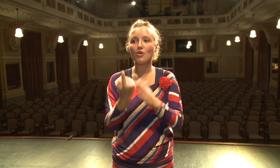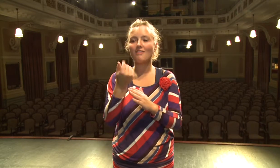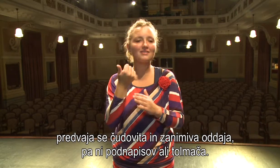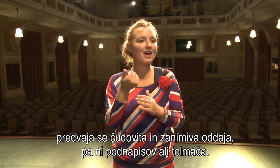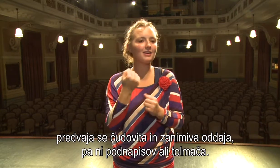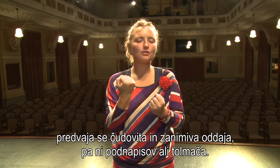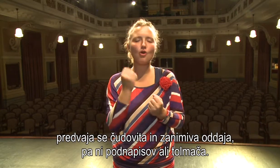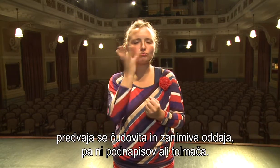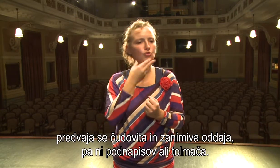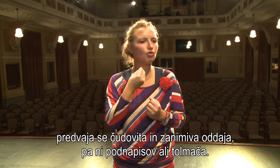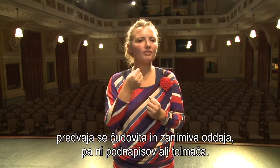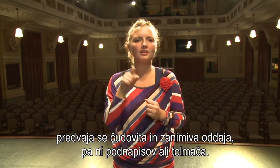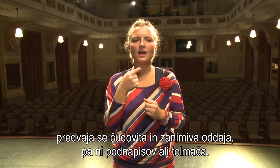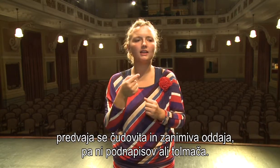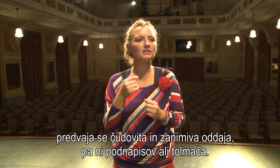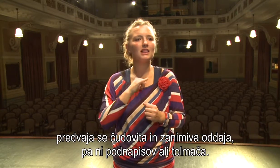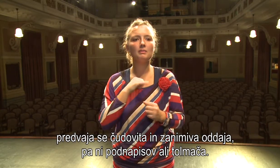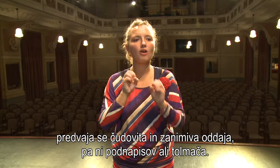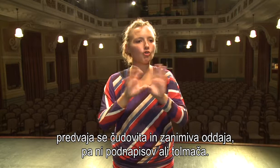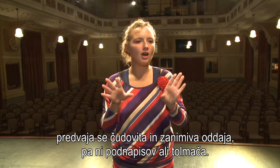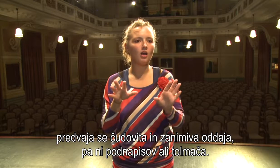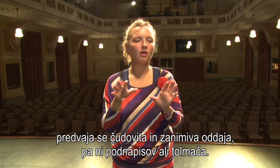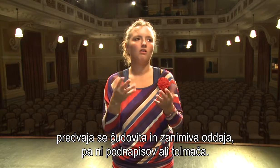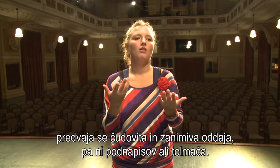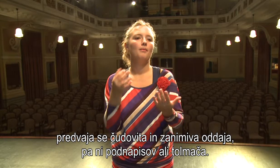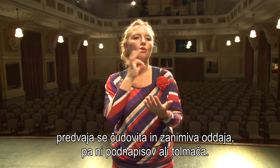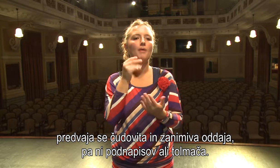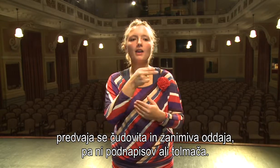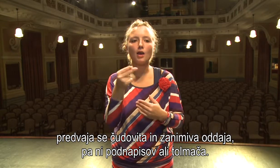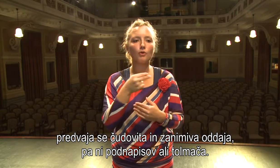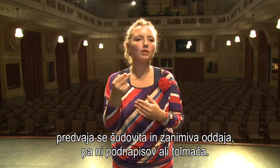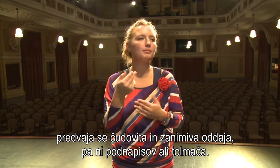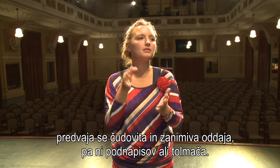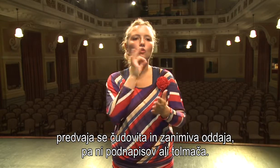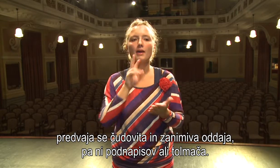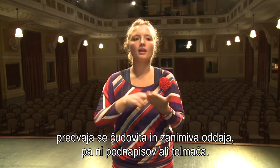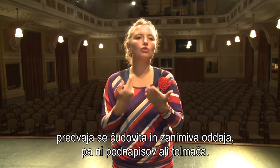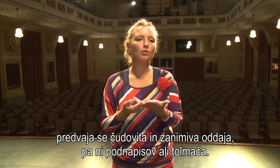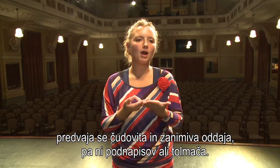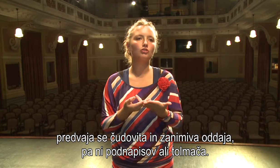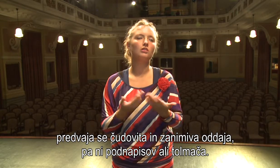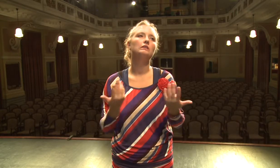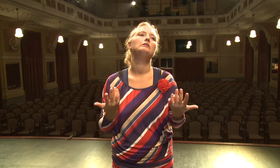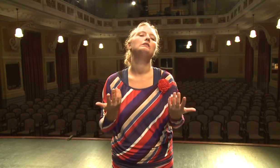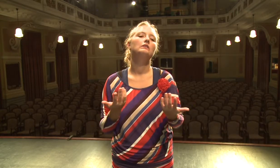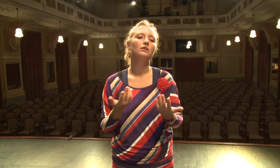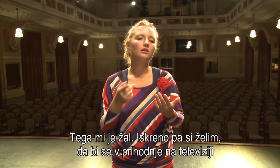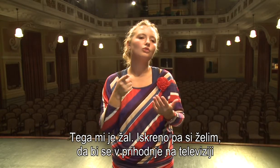pojavi se ena zelo čudovita in zanimiva oddaja. Nobenega podnapisa, nobenega tolmača. To